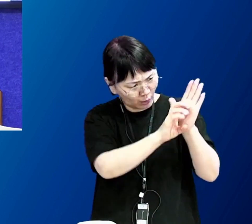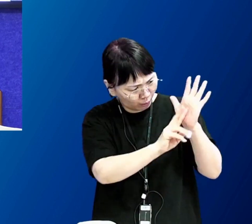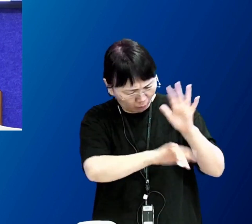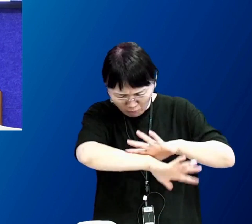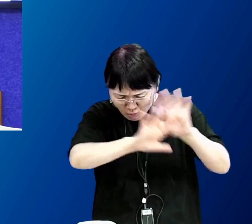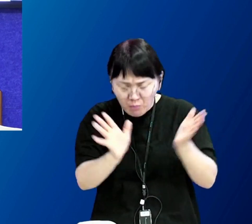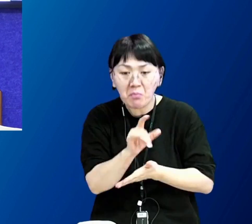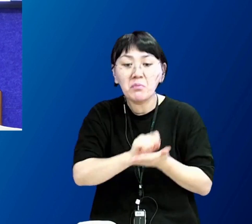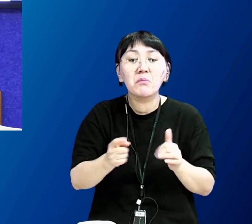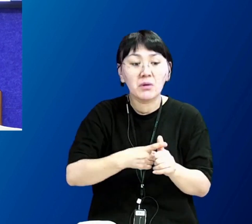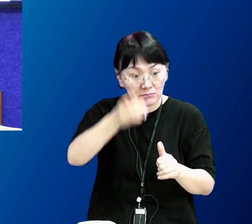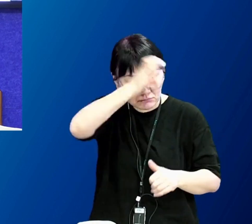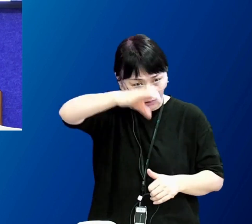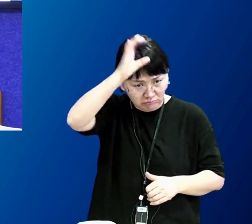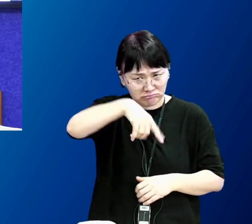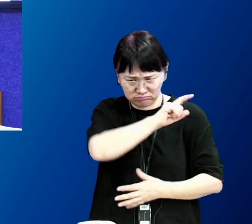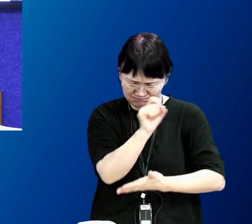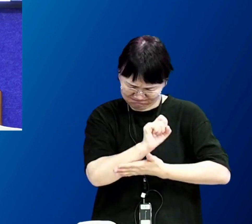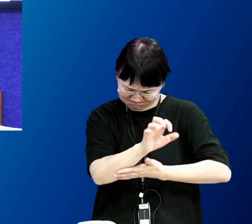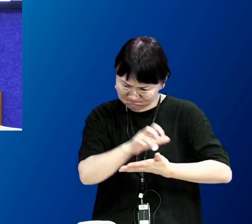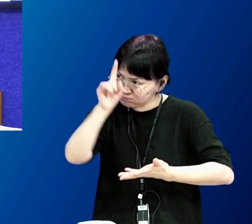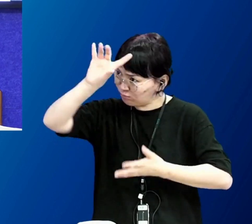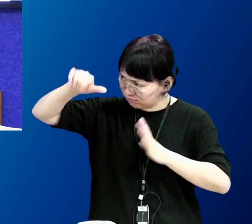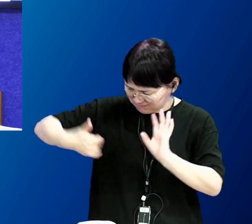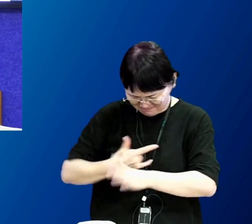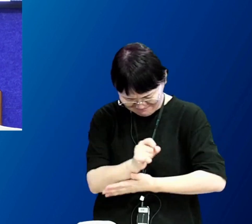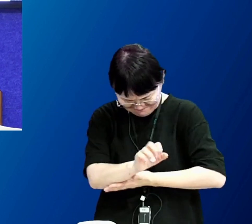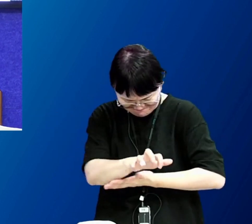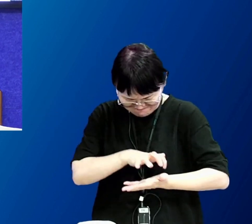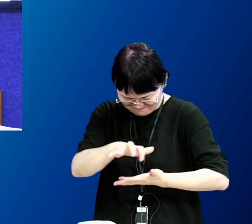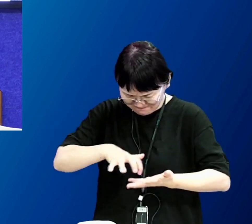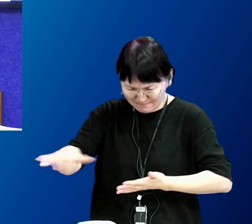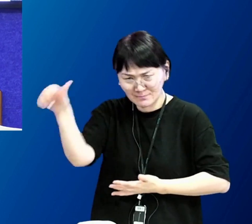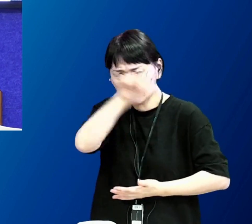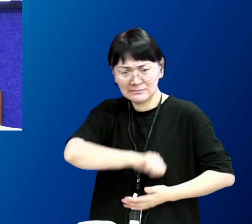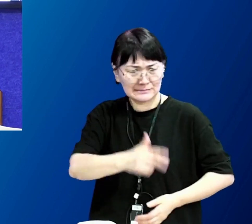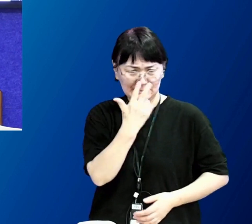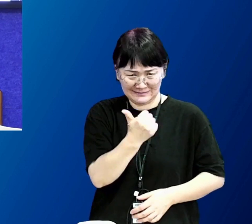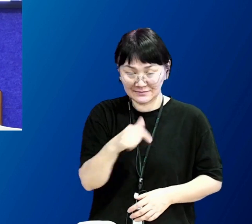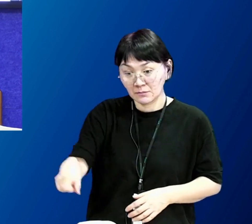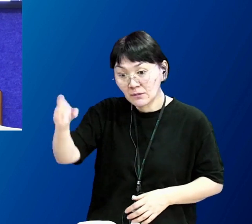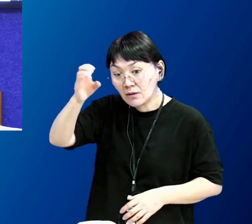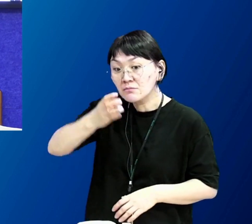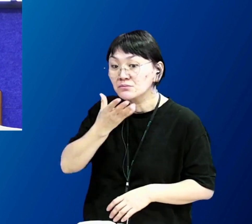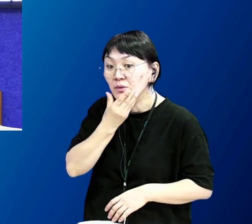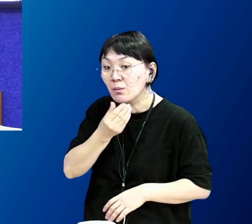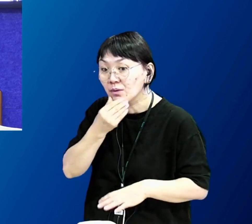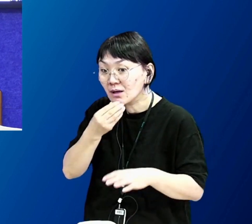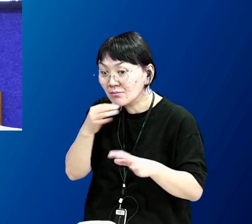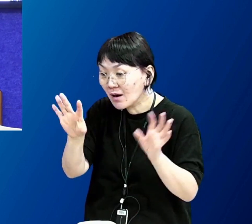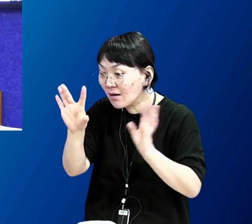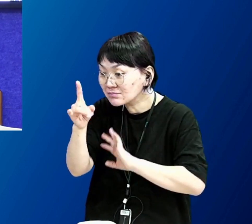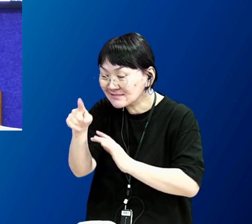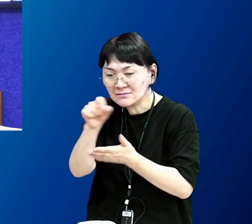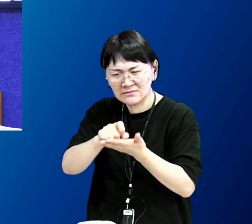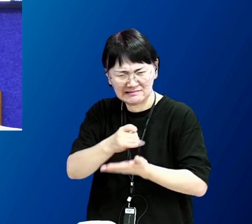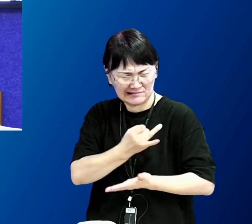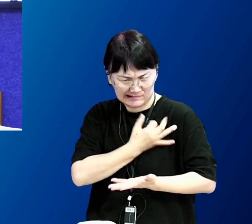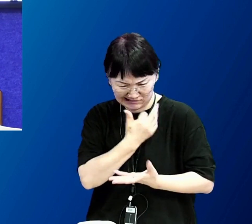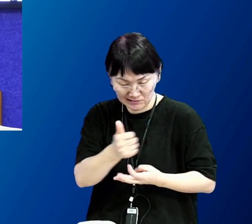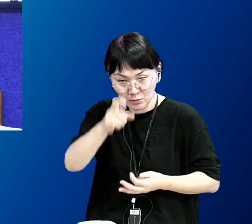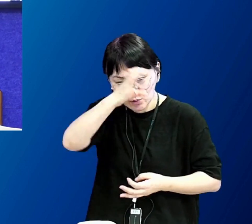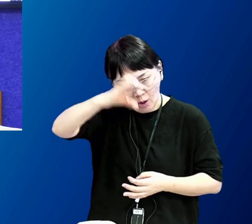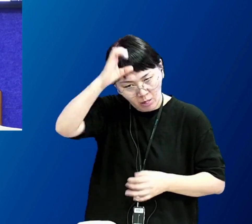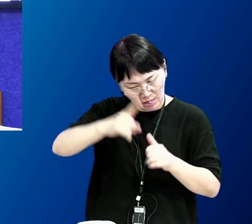тэр Соломон хаан байна шүү дээ. Еврей номын 11 дугаар бүлэг дээр яасан бол түүний нэр нь бичигдээгүй байхгүй ойлгож